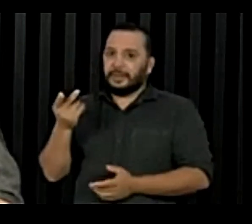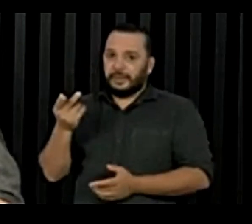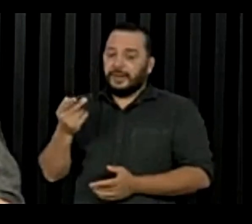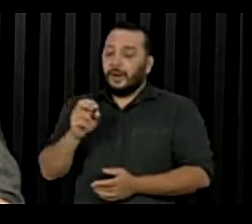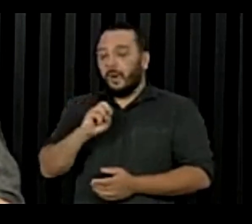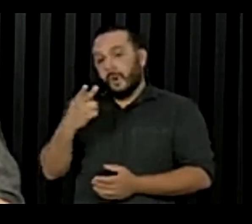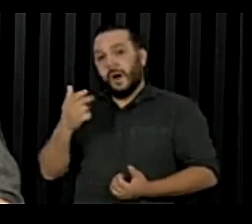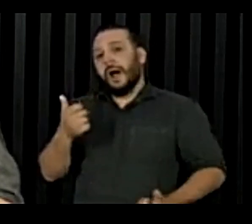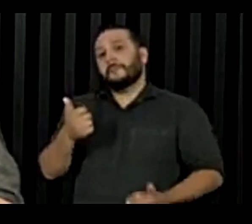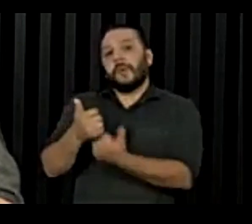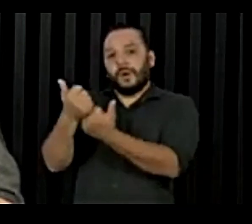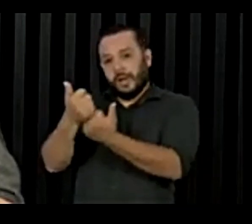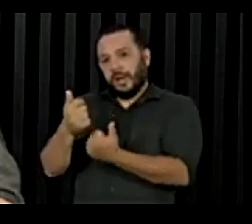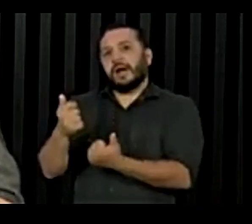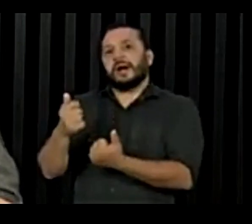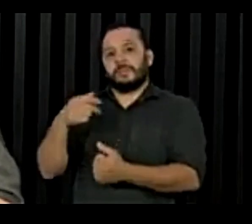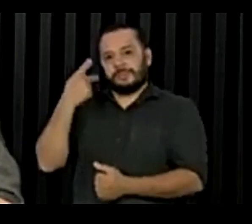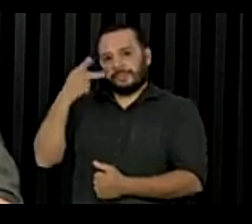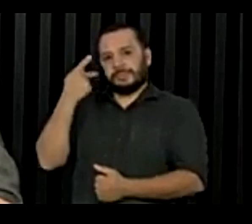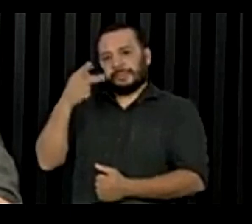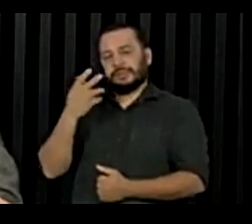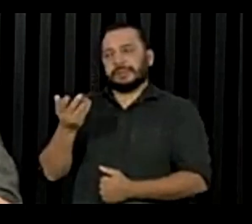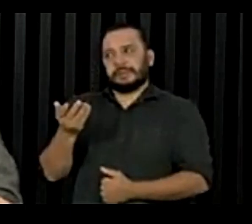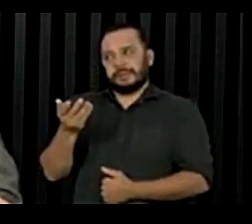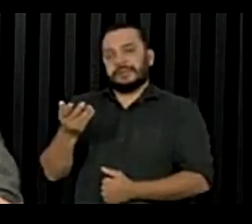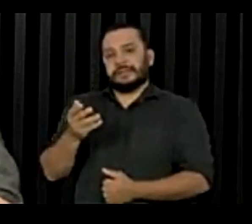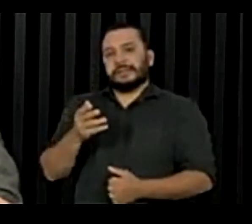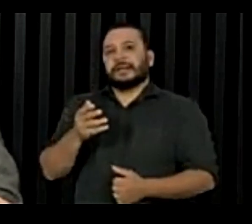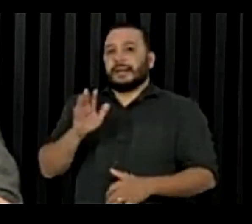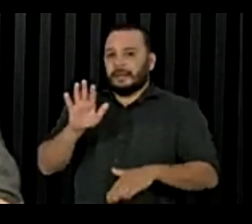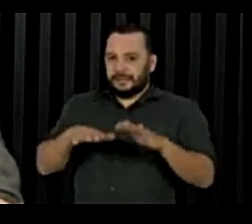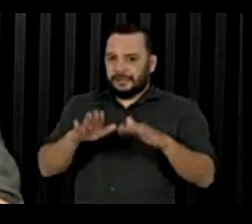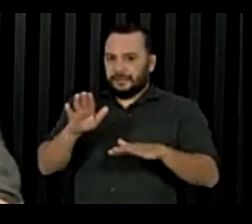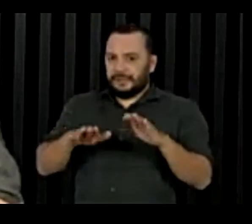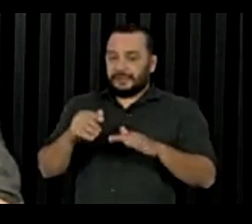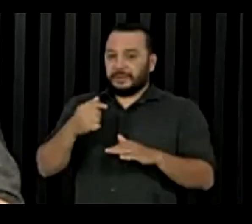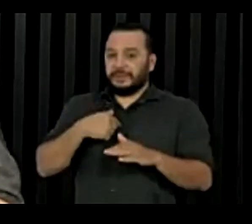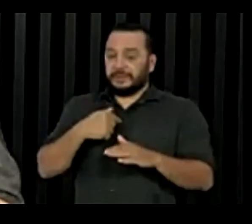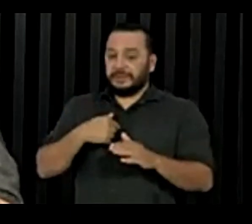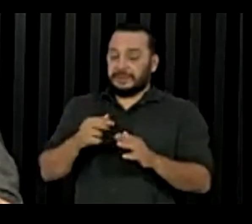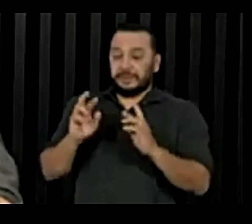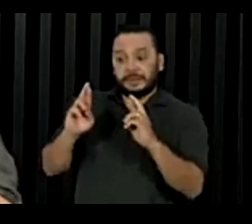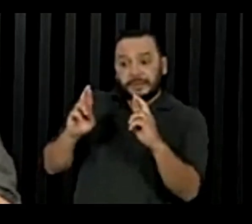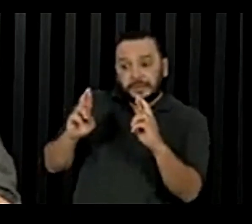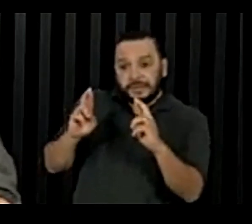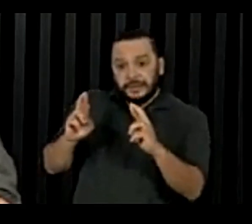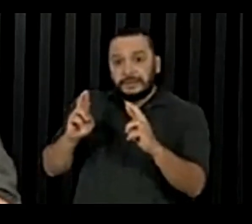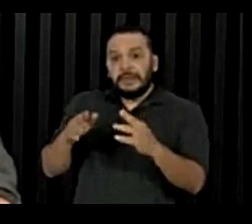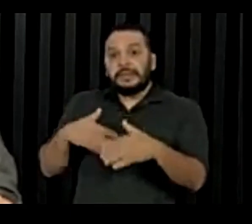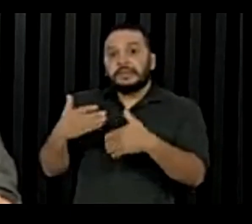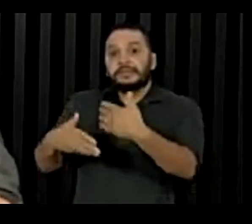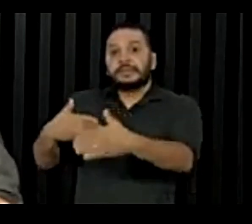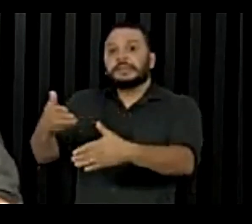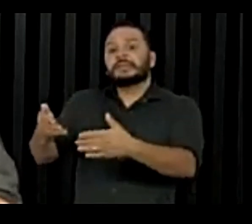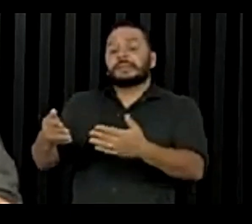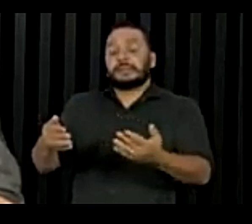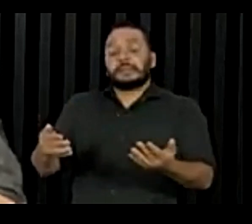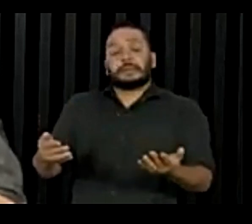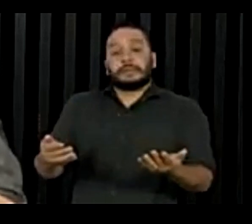apoiar, endossar na política, muitas das vezes pode ser uma aposta, porque você já viu aí pessoas